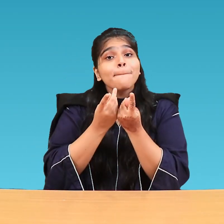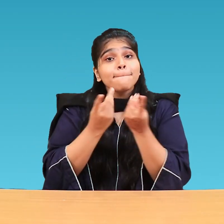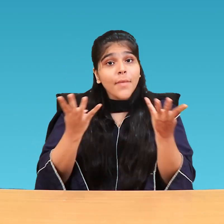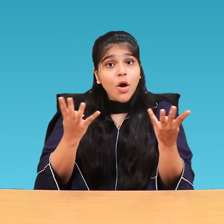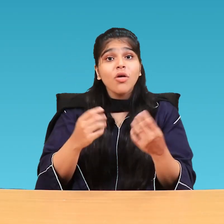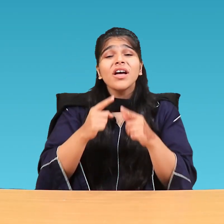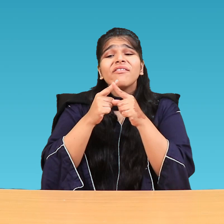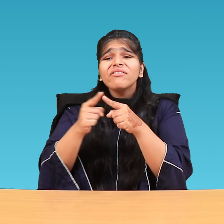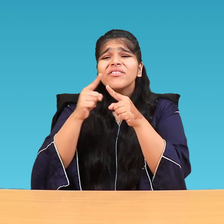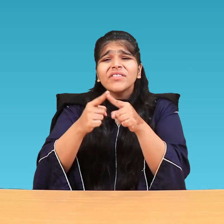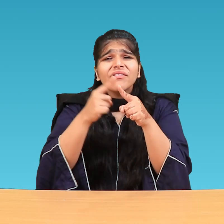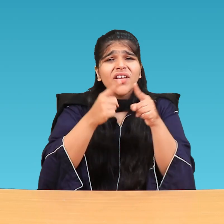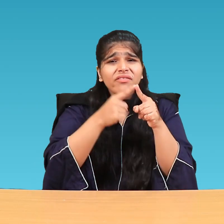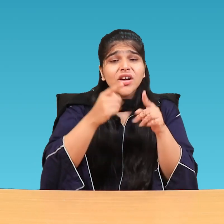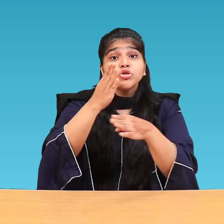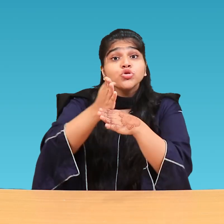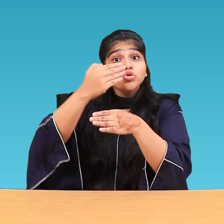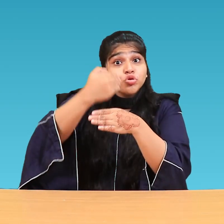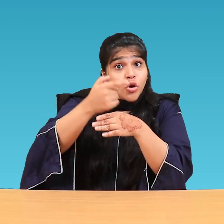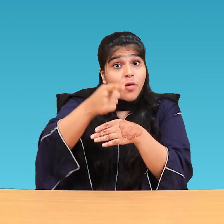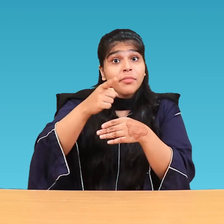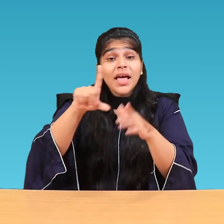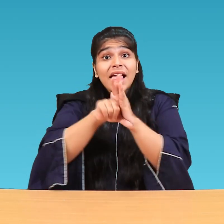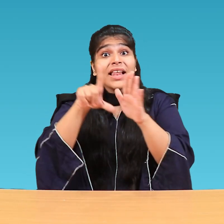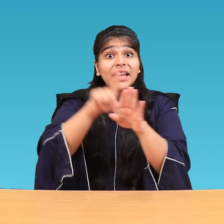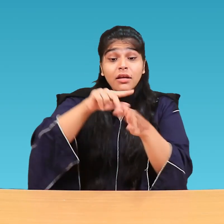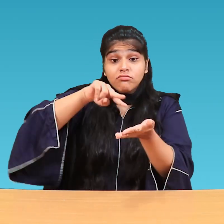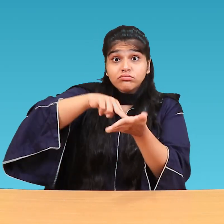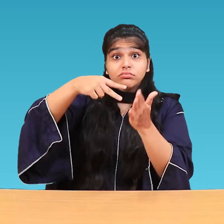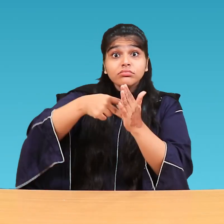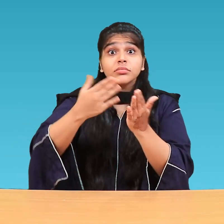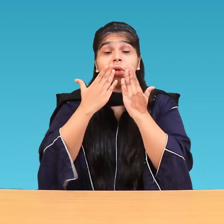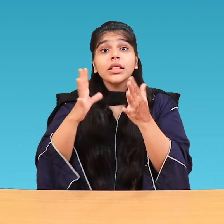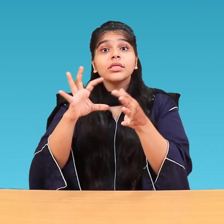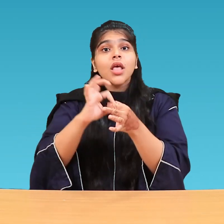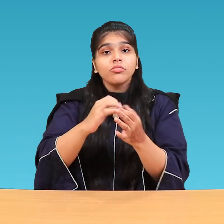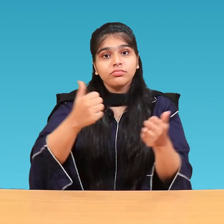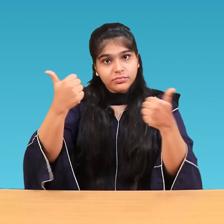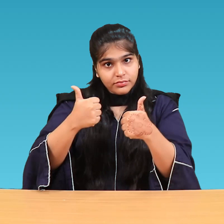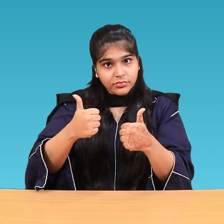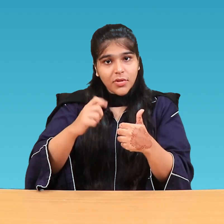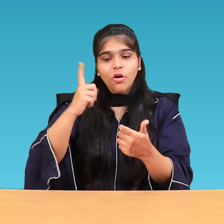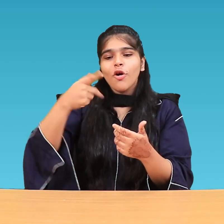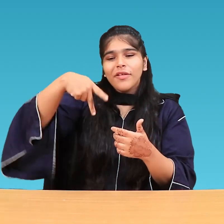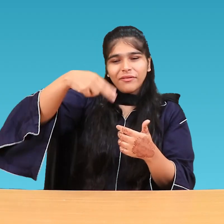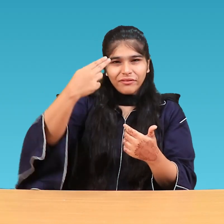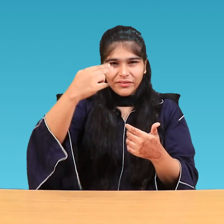کہ ڈفرینٹ شعبوں کے ایلیٹ اور ایکسپرٹ لوگ ہیں۔ کچھ لوگ فزکس کے، کچھ